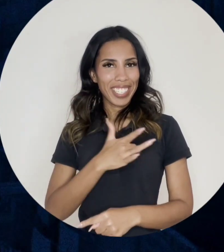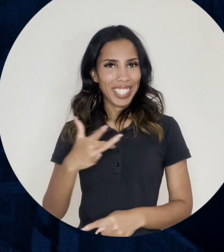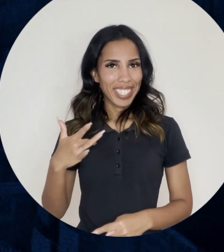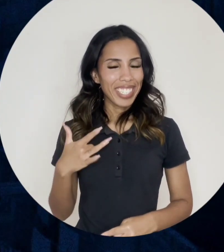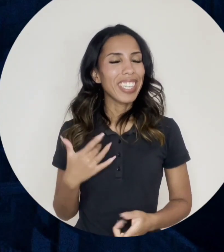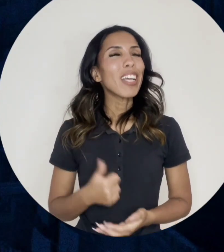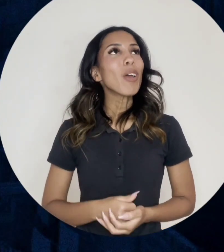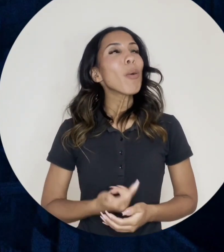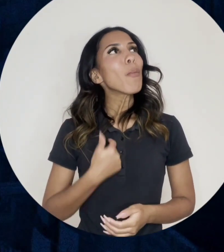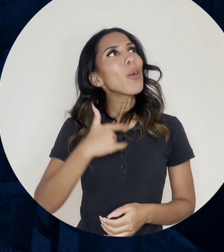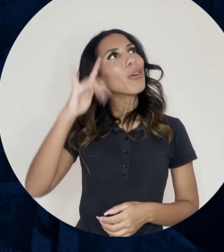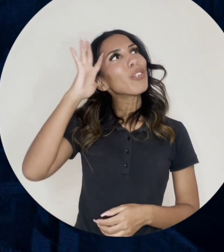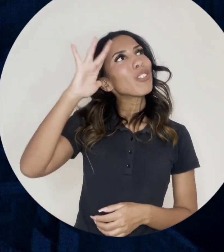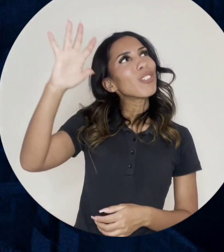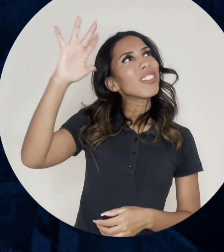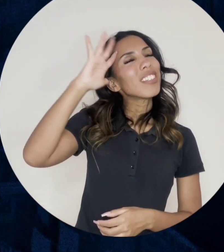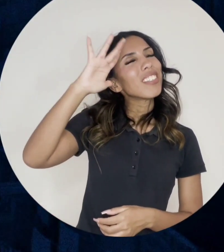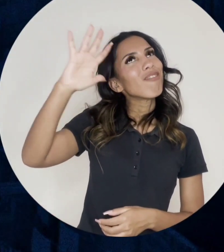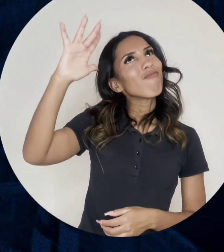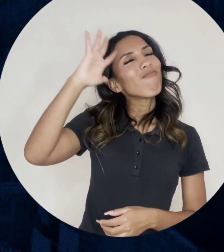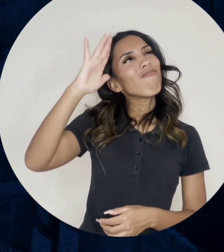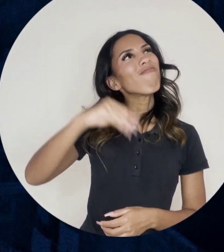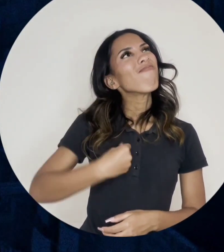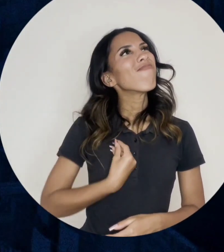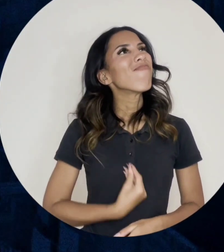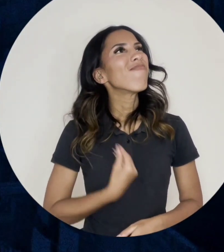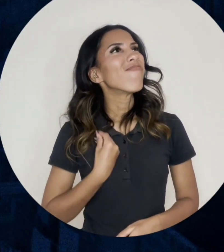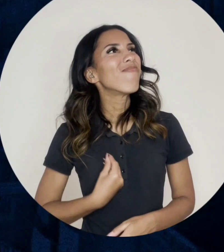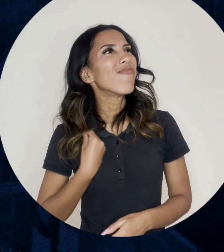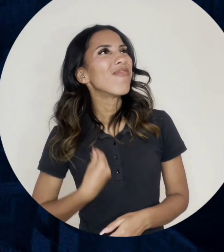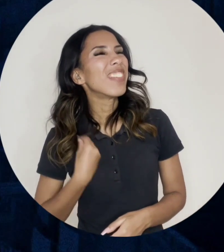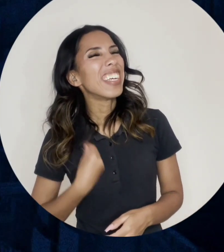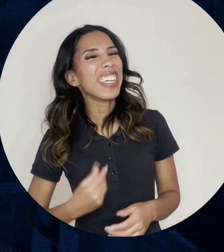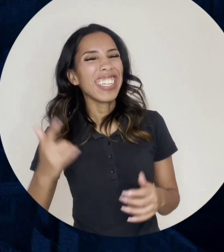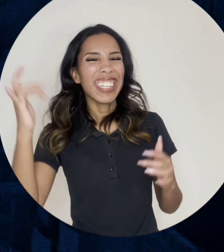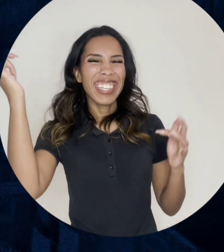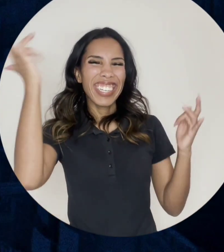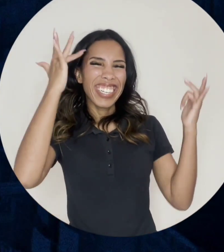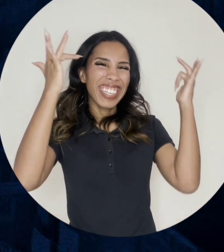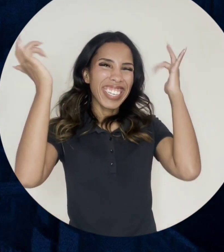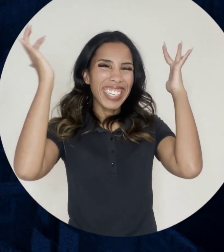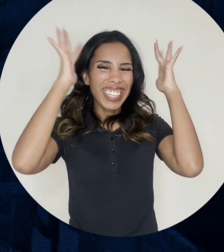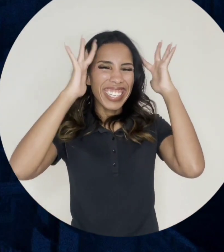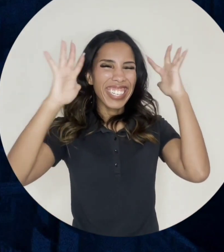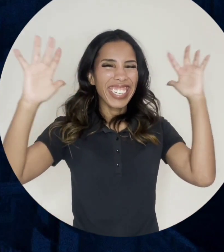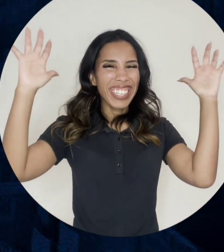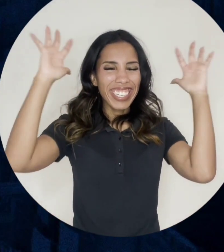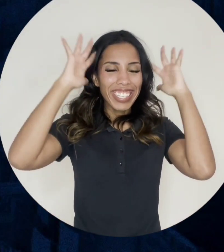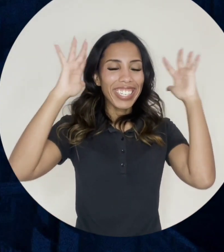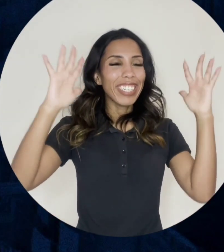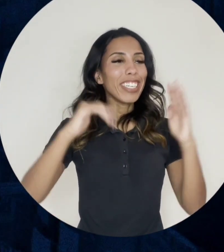meu sonho, da minha vida, nos seus delírios, meus delírios, que quando eu